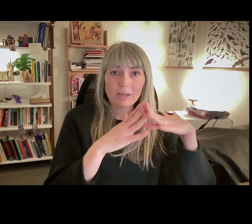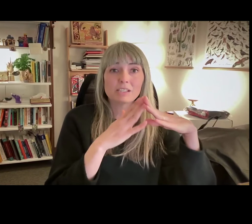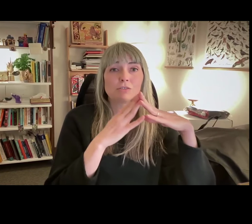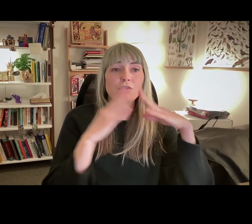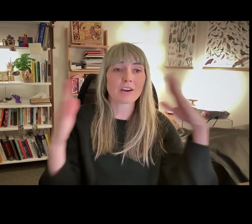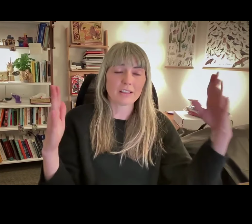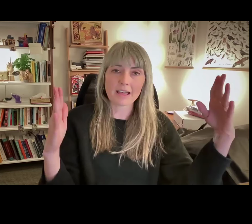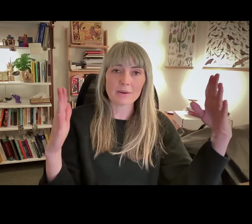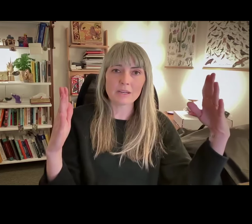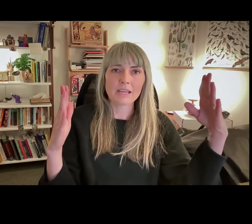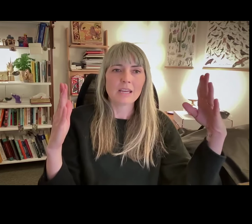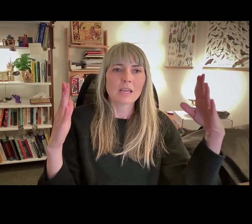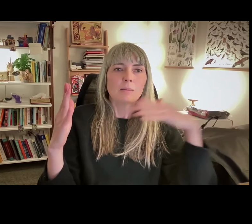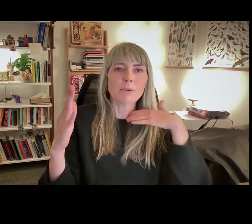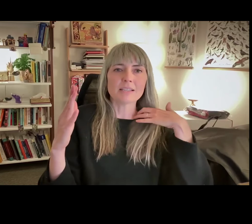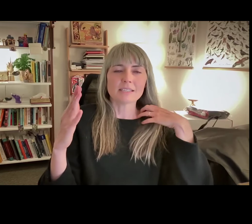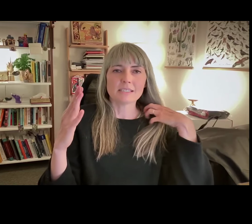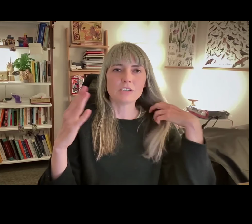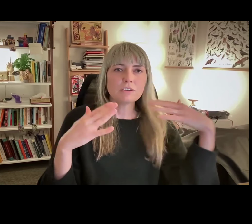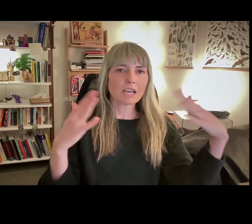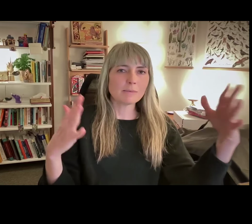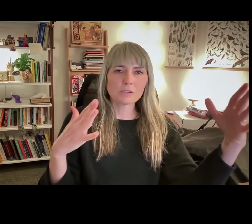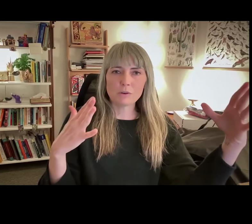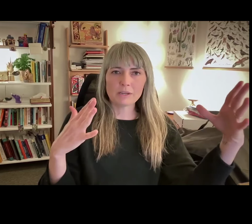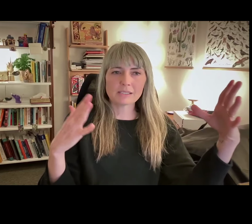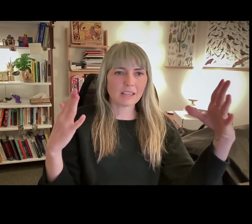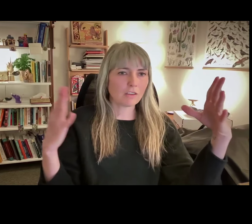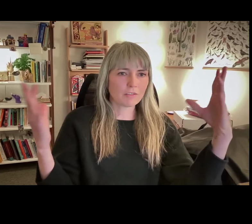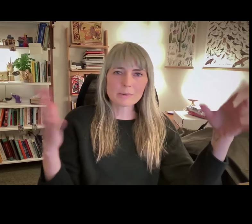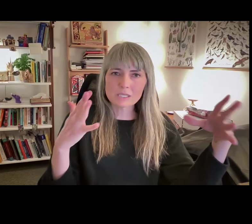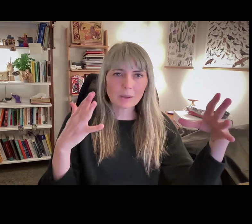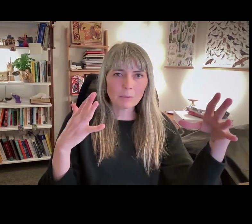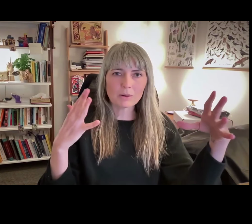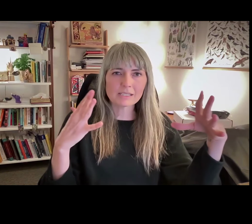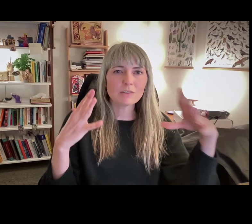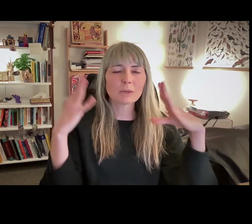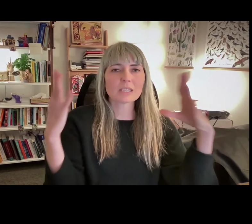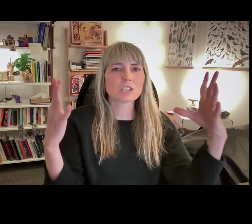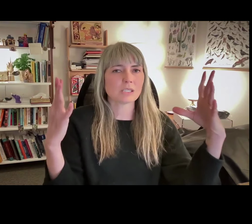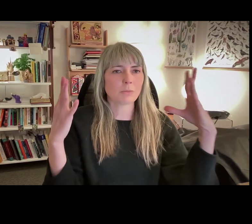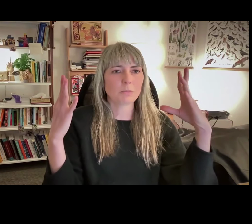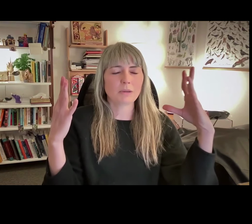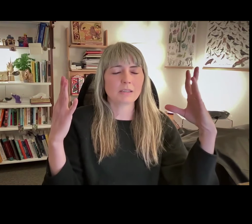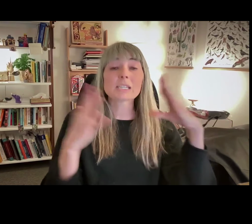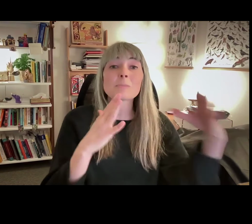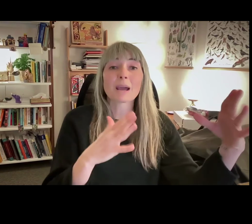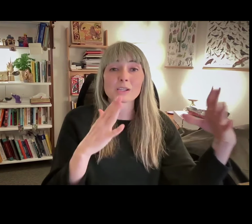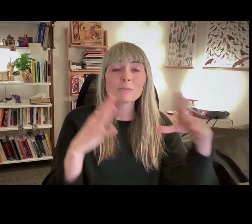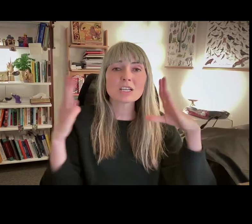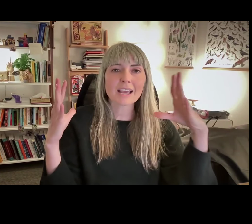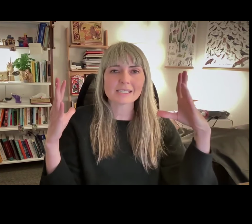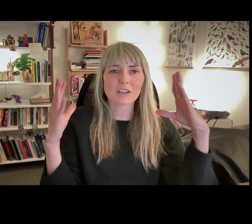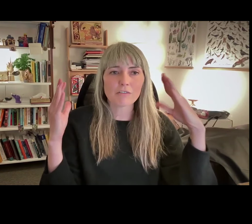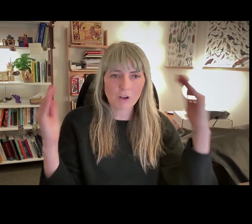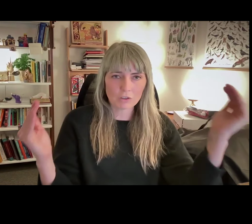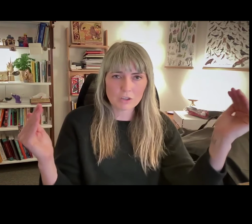short, but it's very un loud. tiro de un arma But y que different es types of extremadamente noise, like corto, pero muy en frequency alto. components, Pero it really diferentes just tipos de it ruidos, doesn't matter as